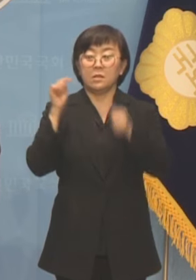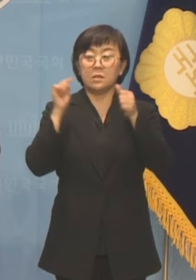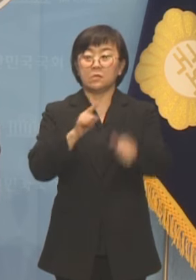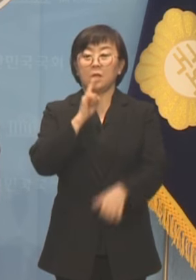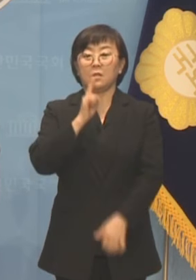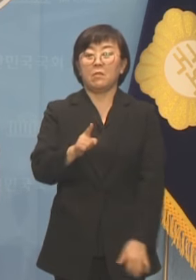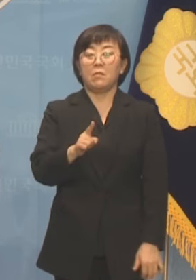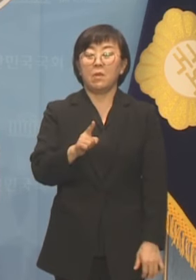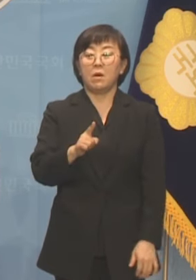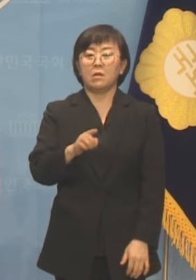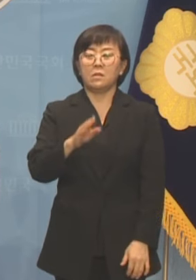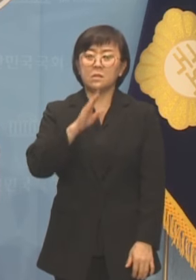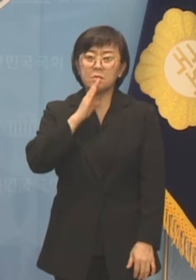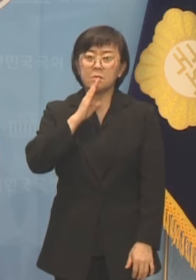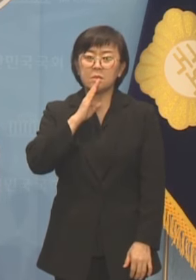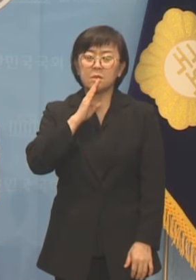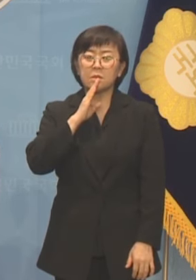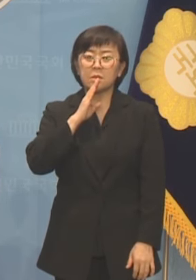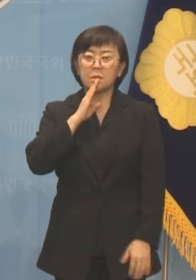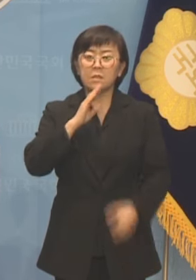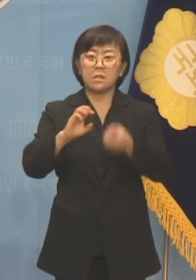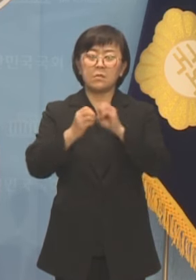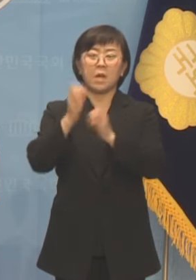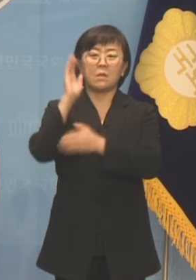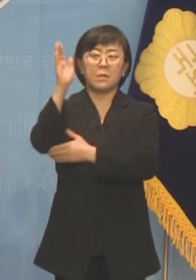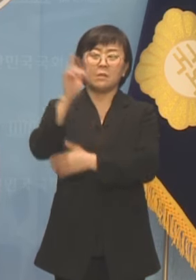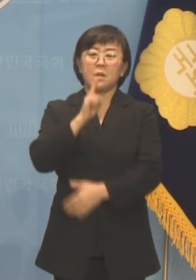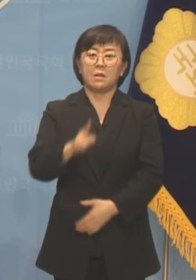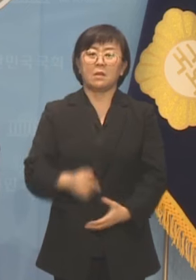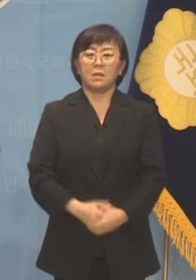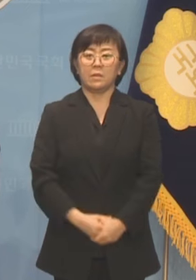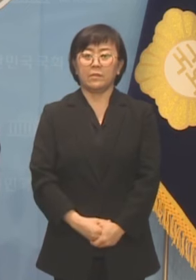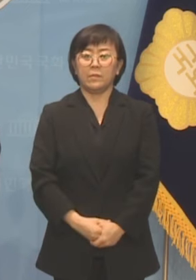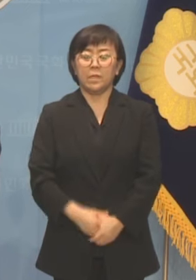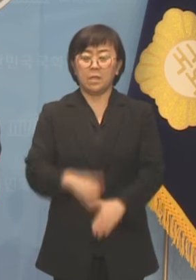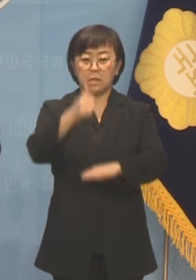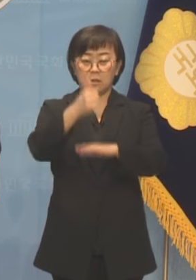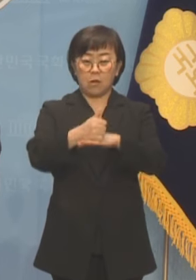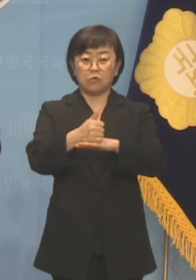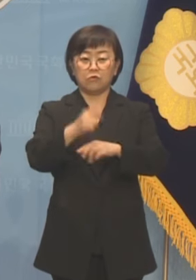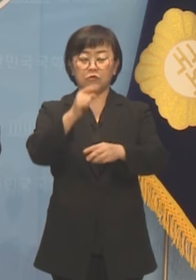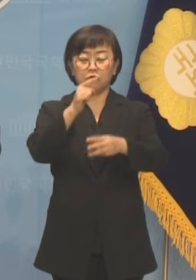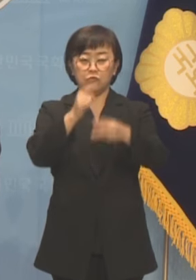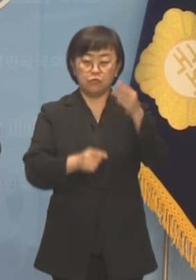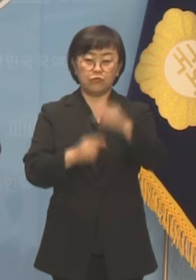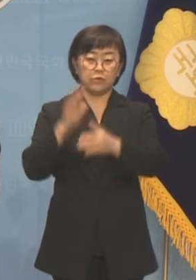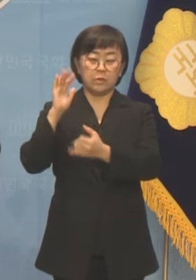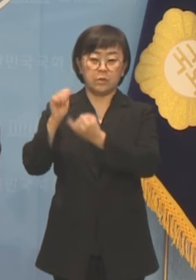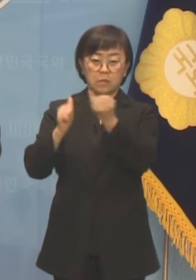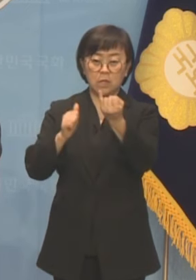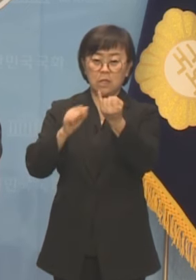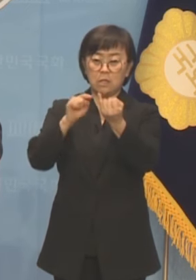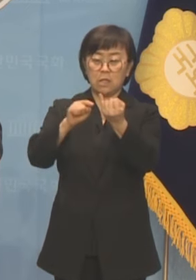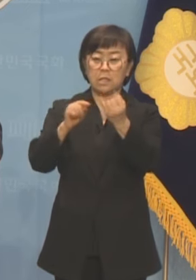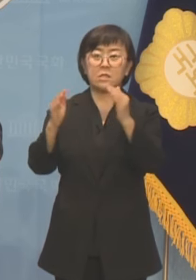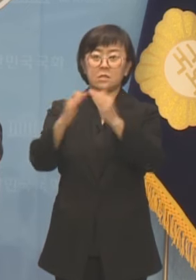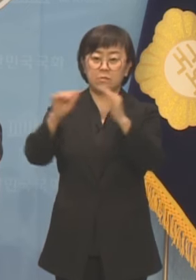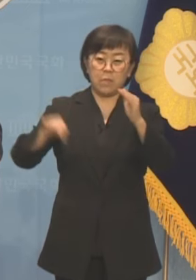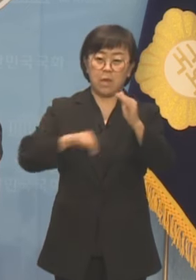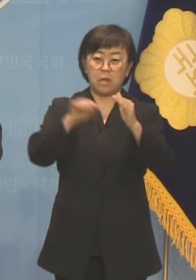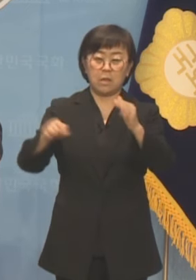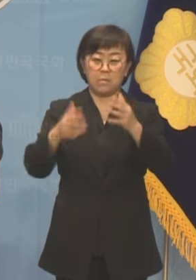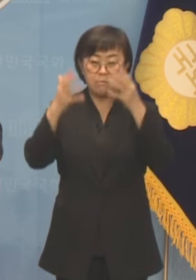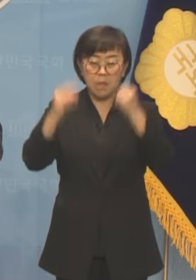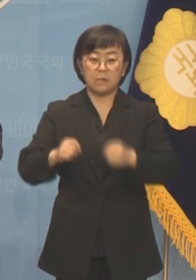다닌다면서는 정말 마음과 그거는 일입니다 결국 윤성 김근 일가의